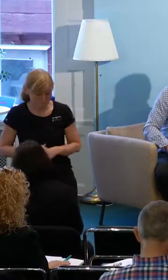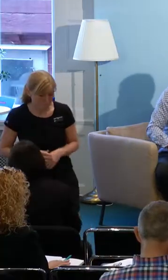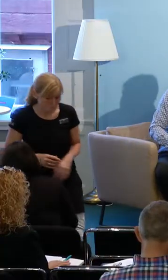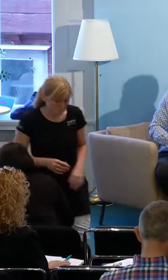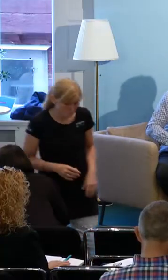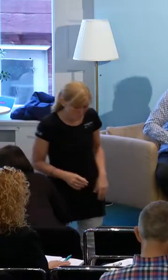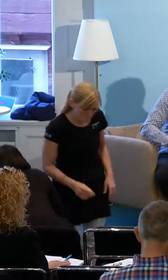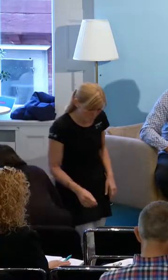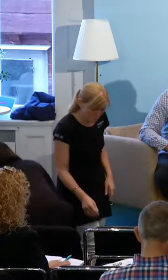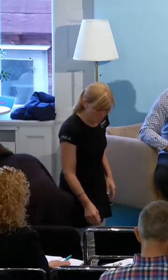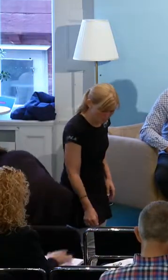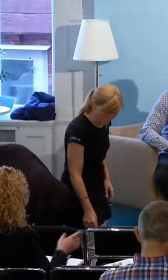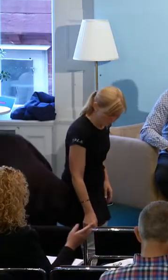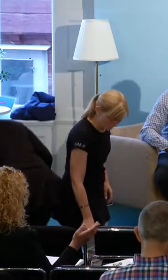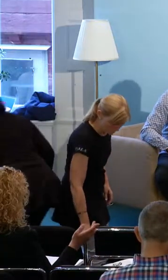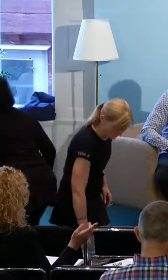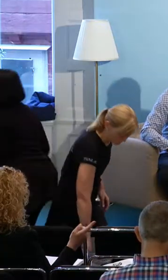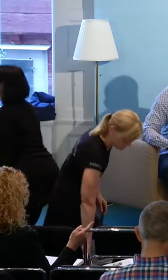rummet?